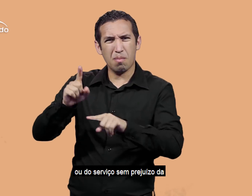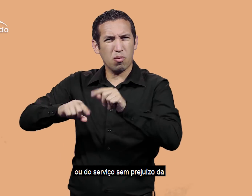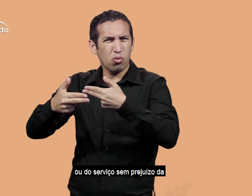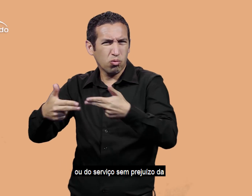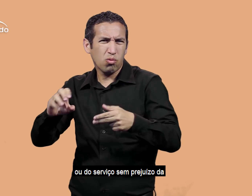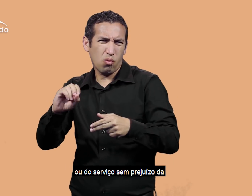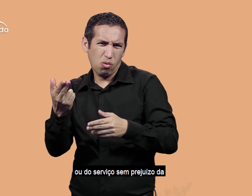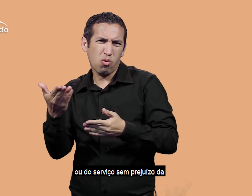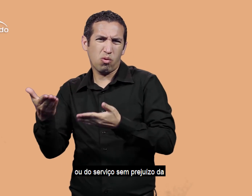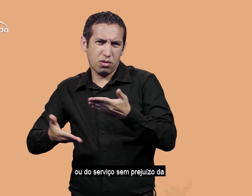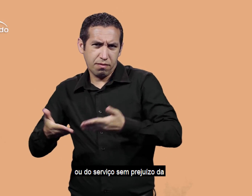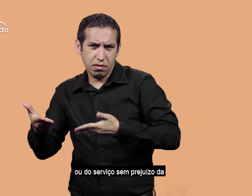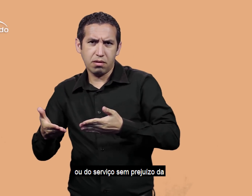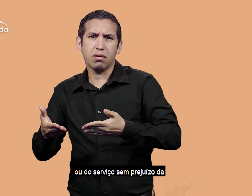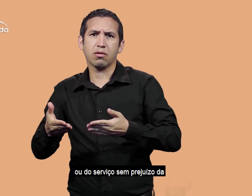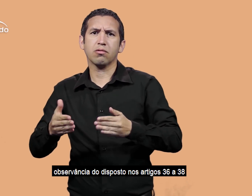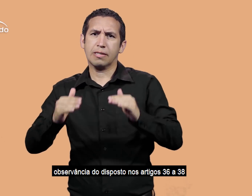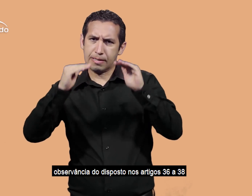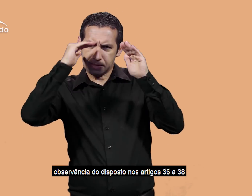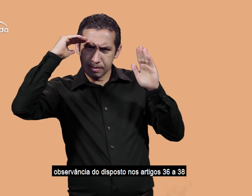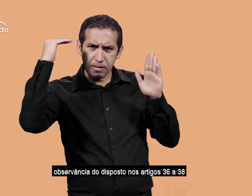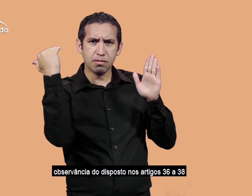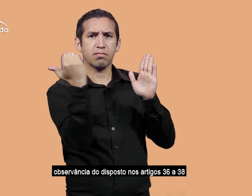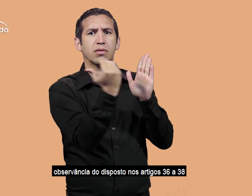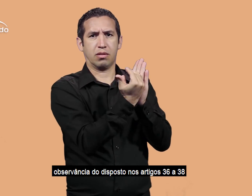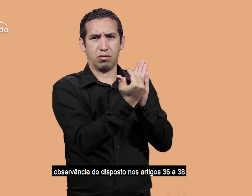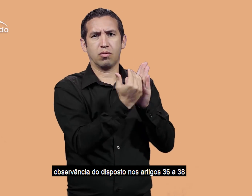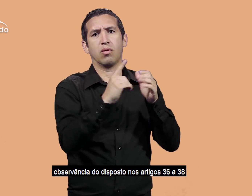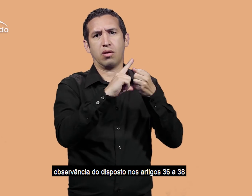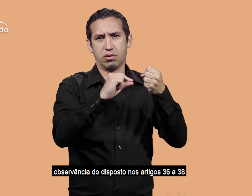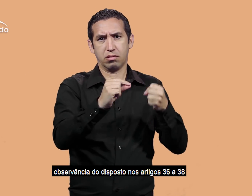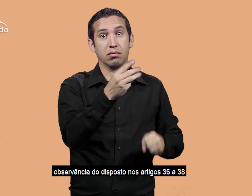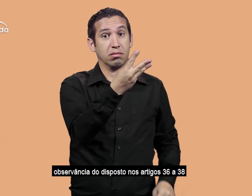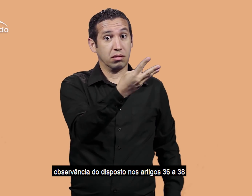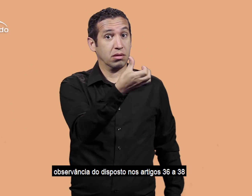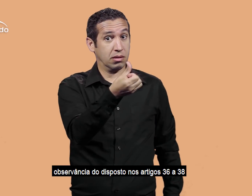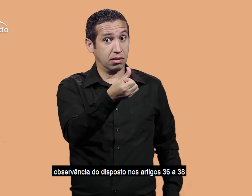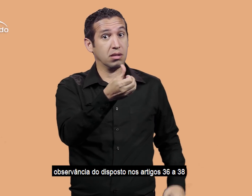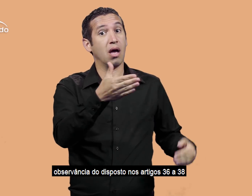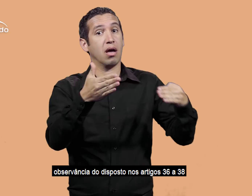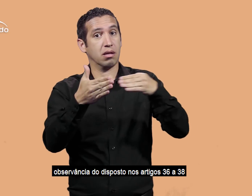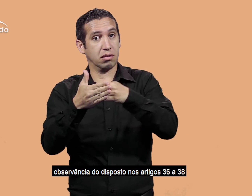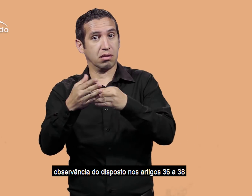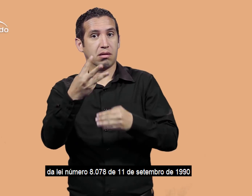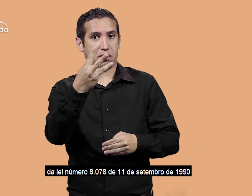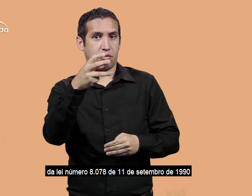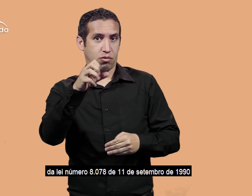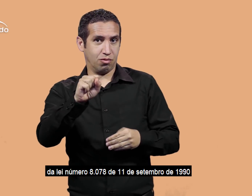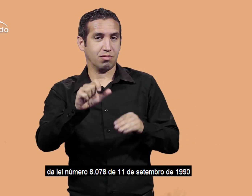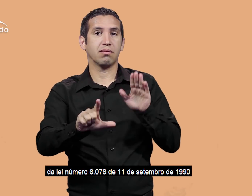da observância do disposto nos artigos 36 a 38 da lei número